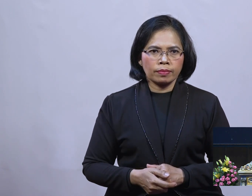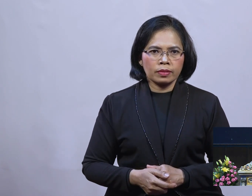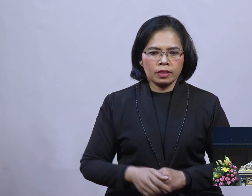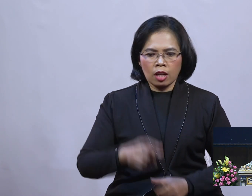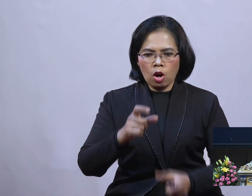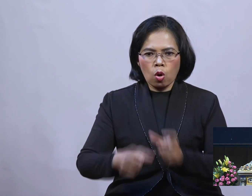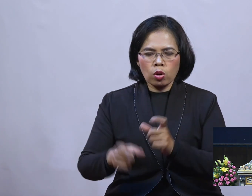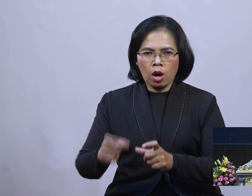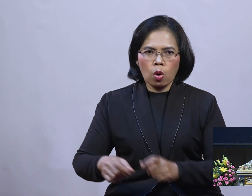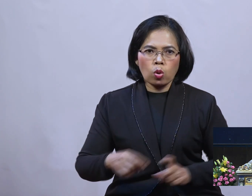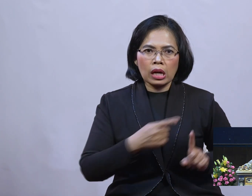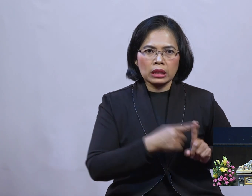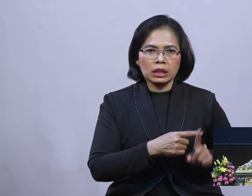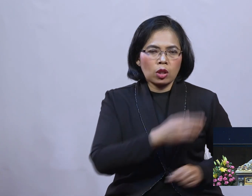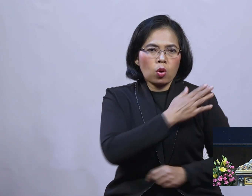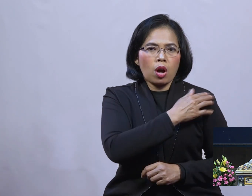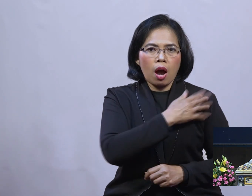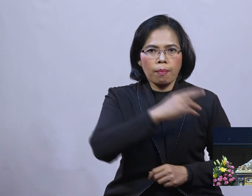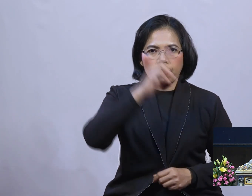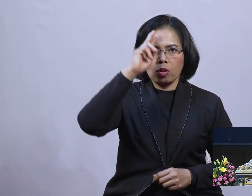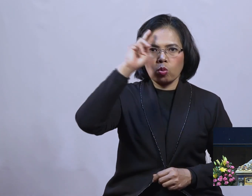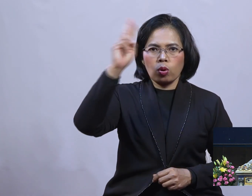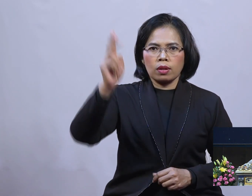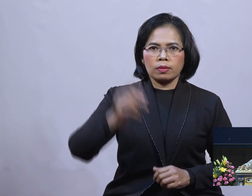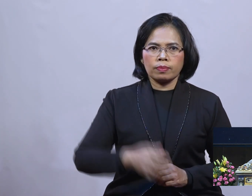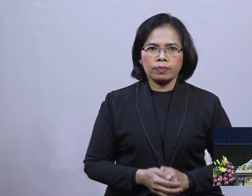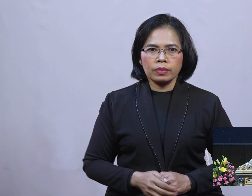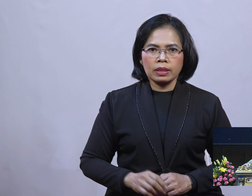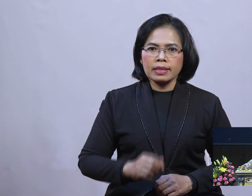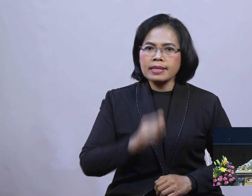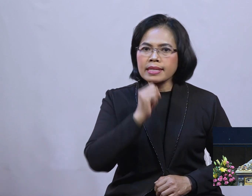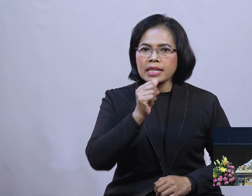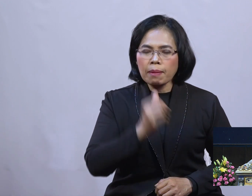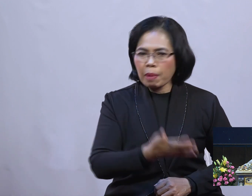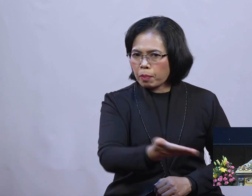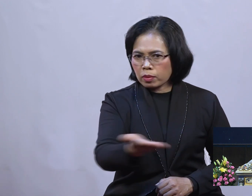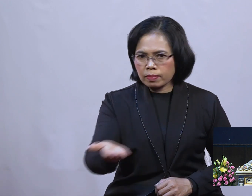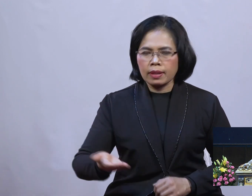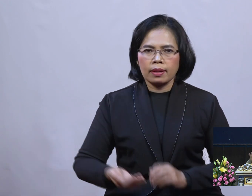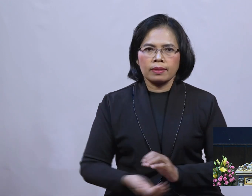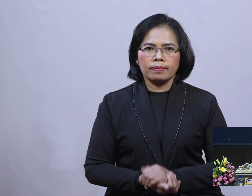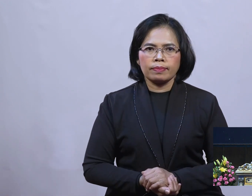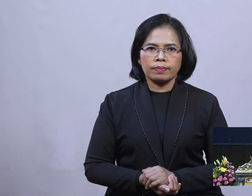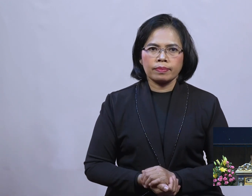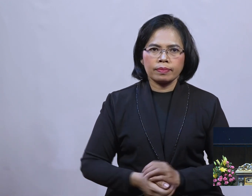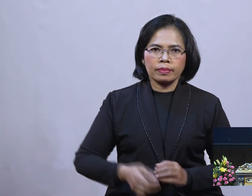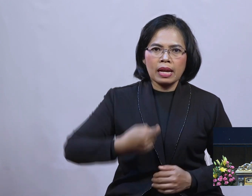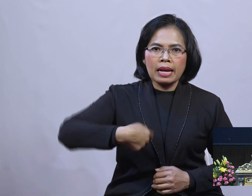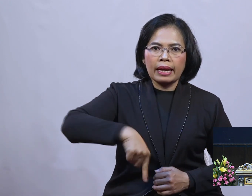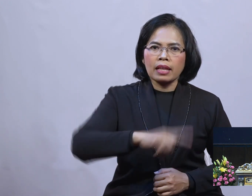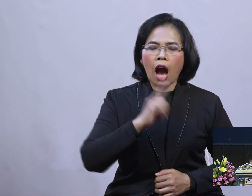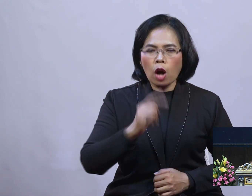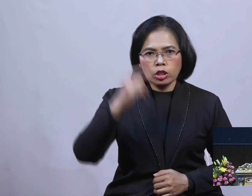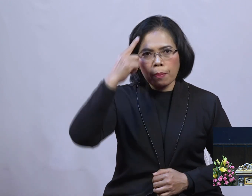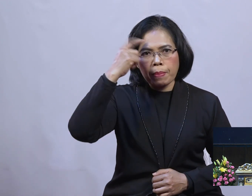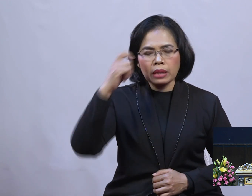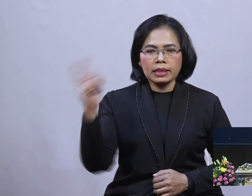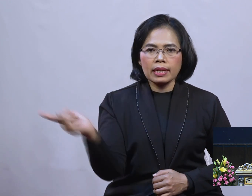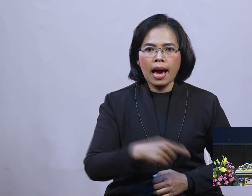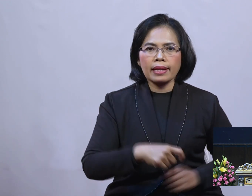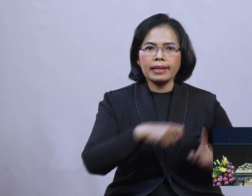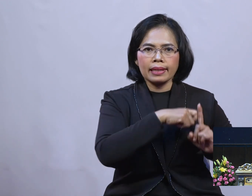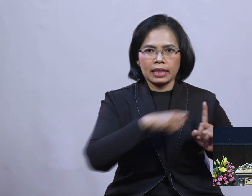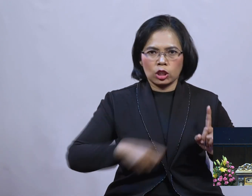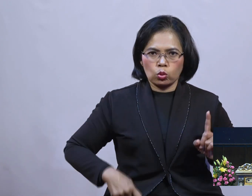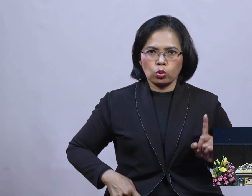Hai setiap orang Kristen setiap hamba tuhan Hai siapapun biak Ayo kita harus belajar dari